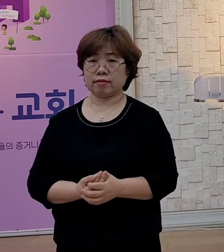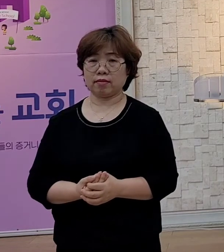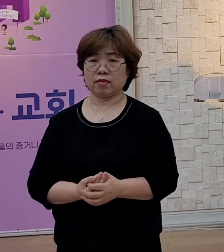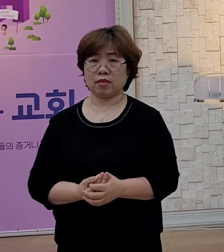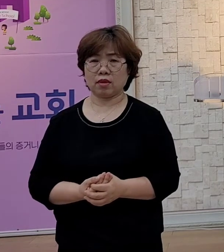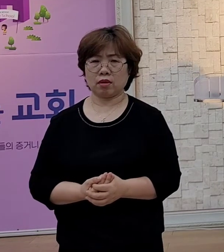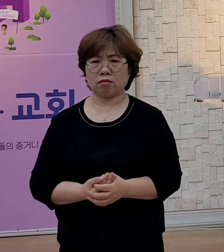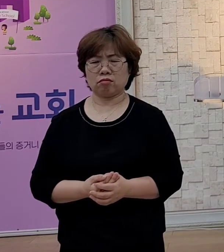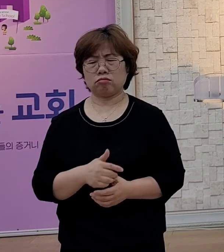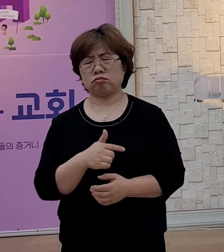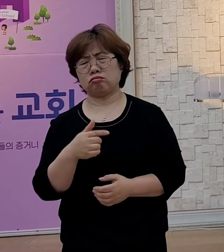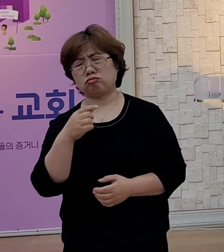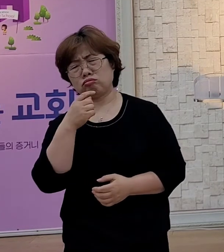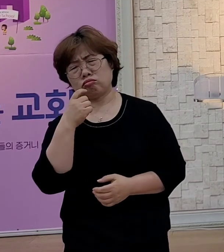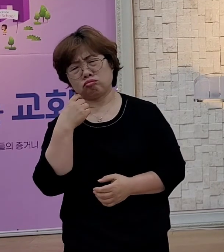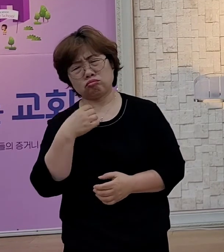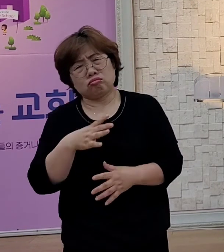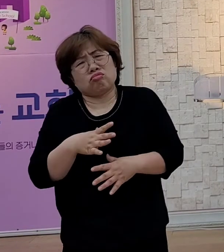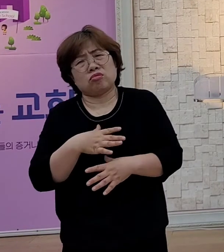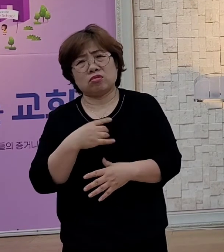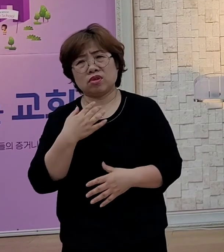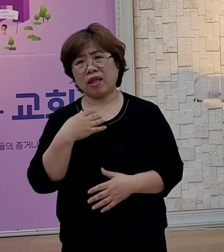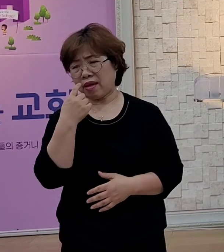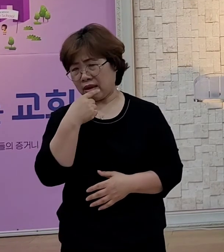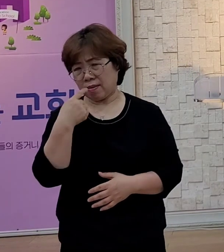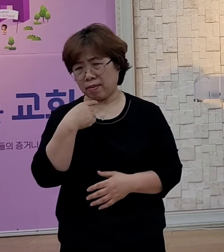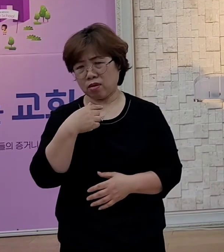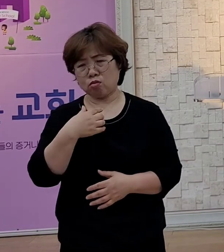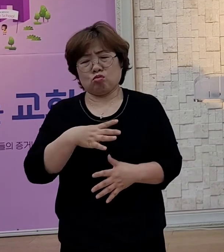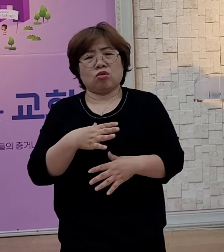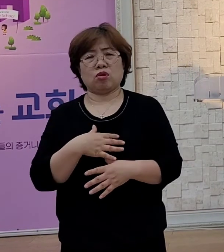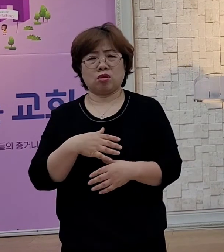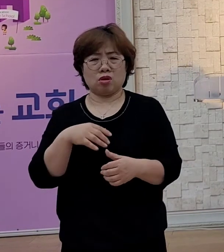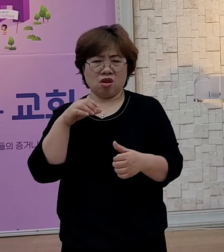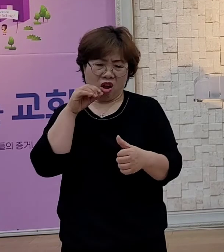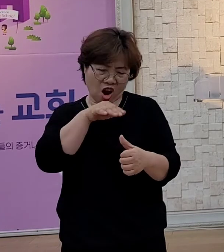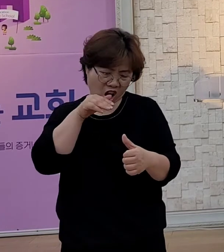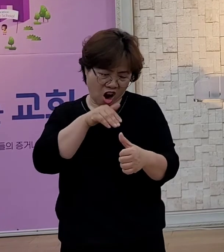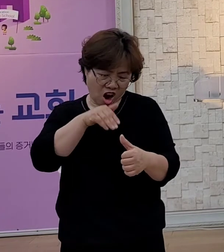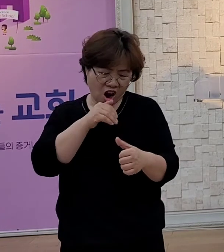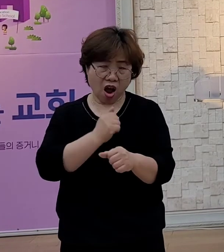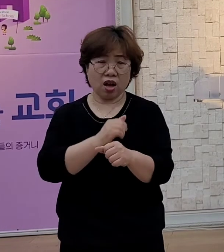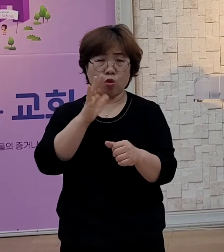얼마나 무서운지 몰라요. 그 입이 저주합니다. 저주.